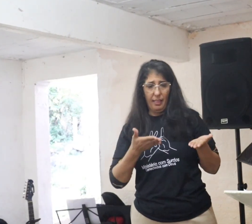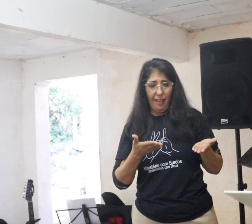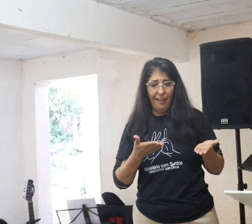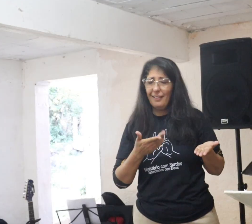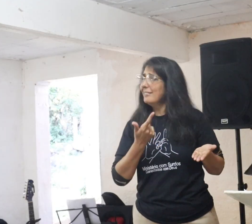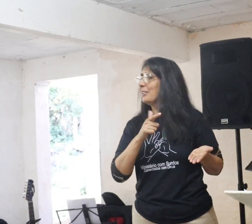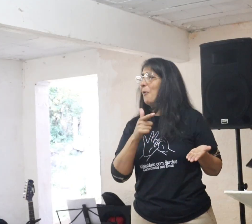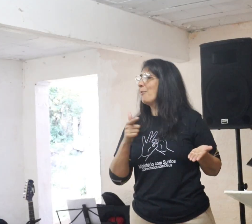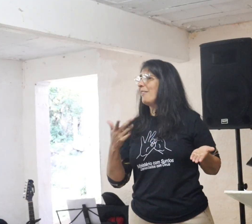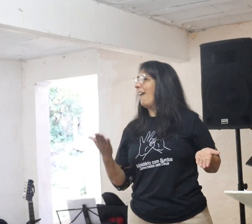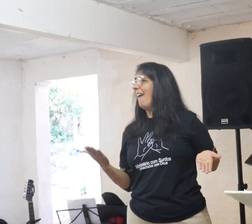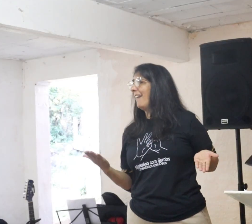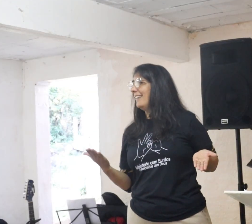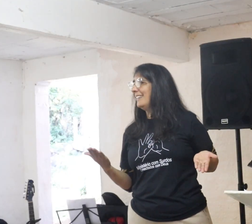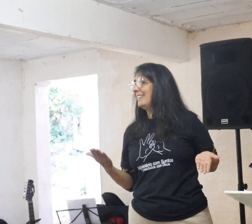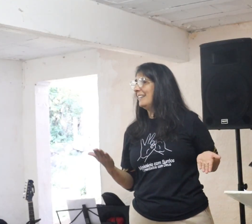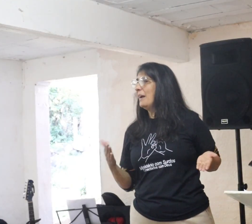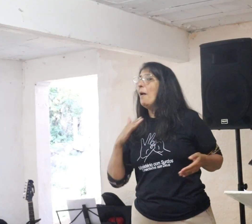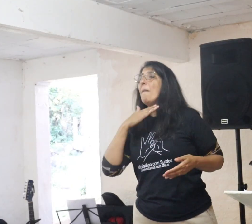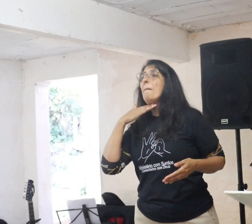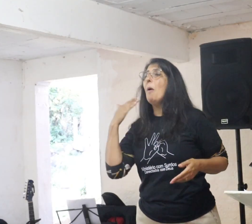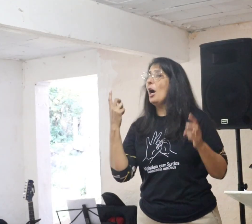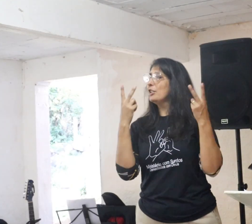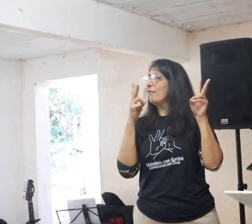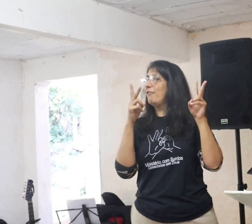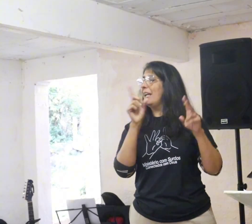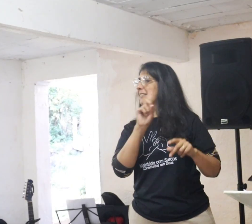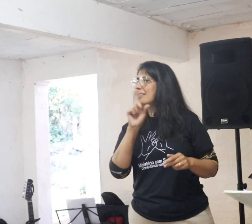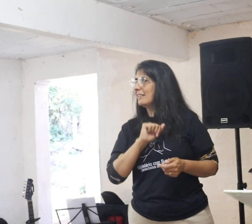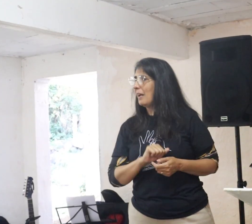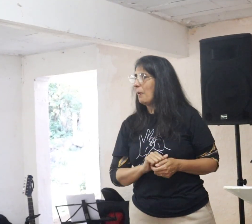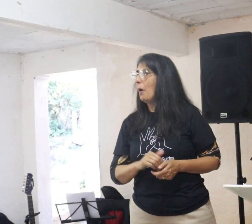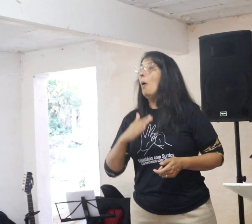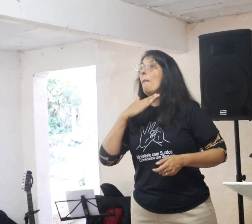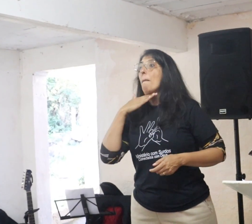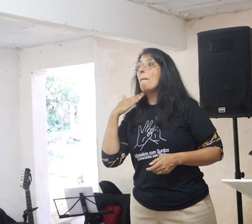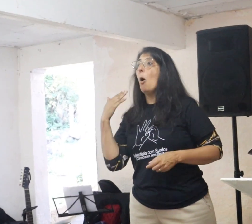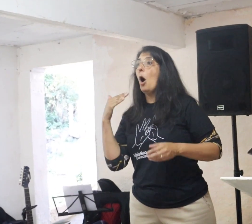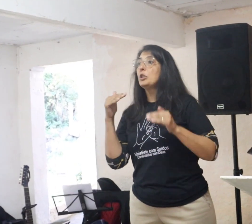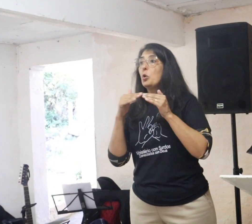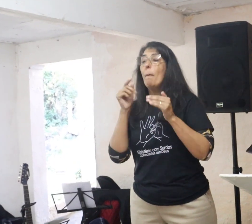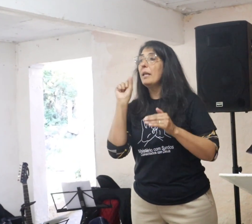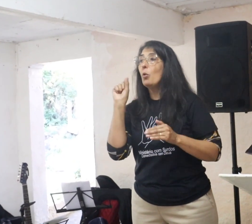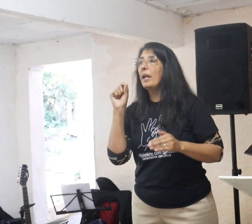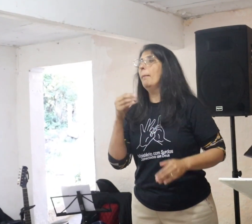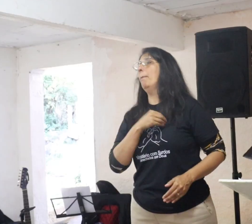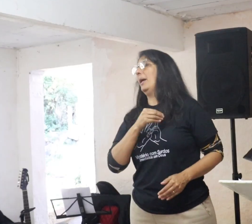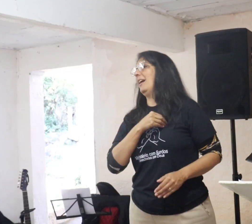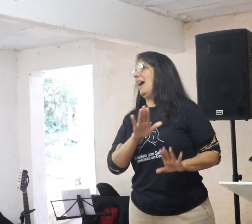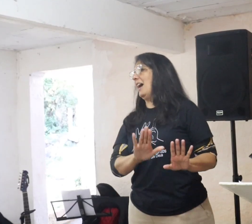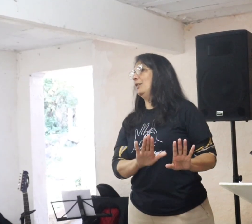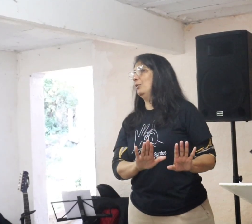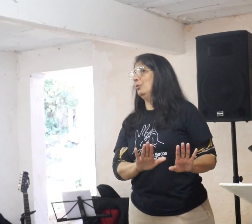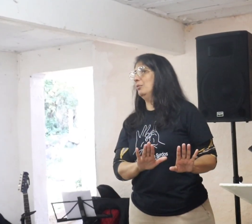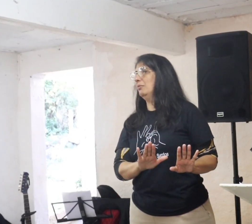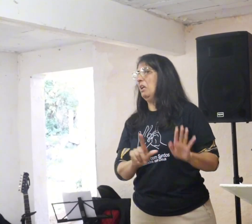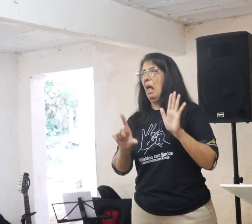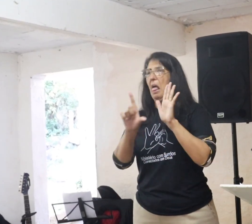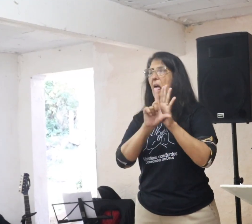o seu aguilhão? O aguilhão da morte é o pecado, e a força do pecado é a